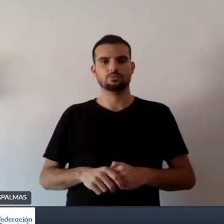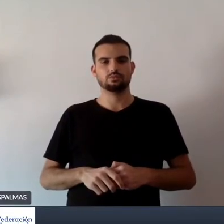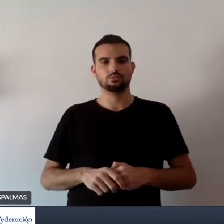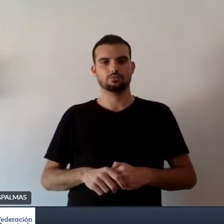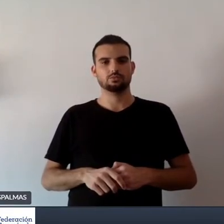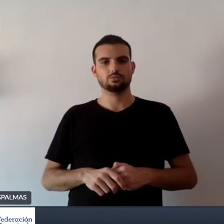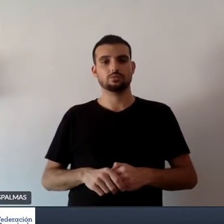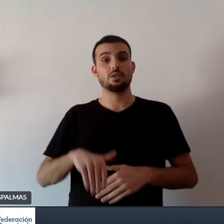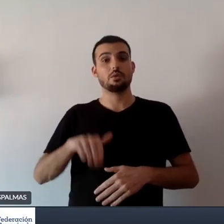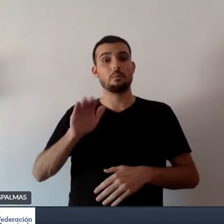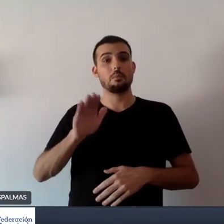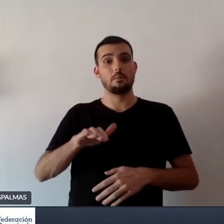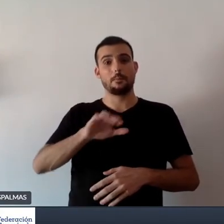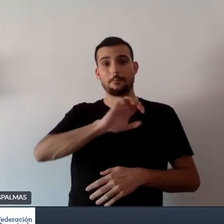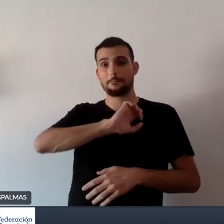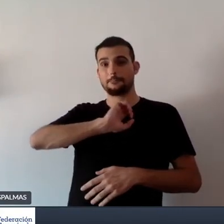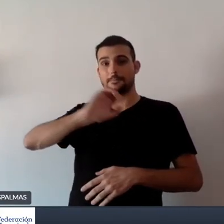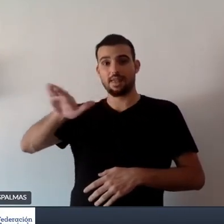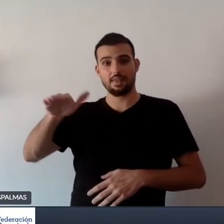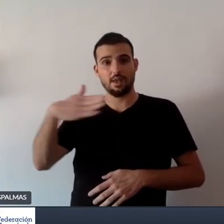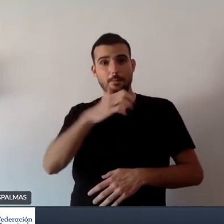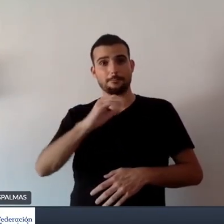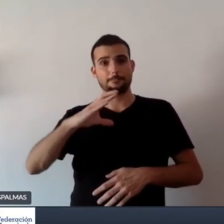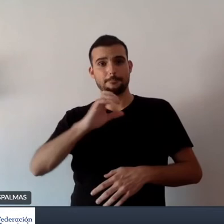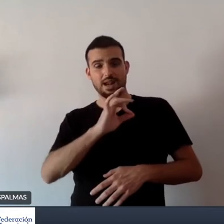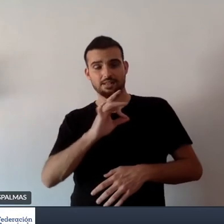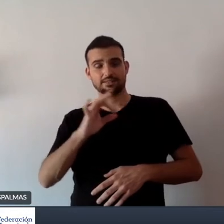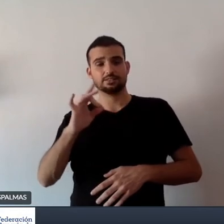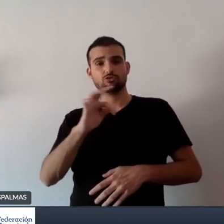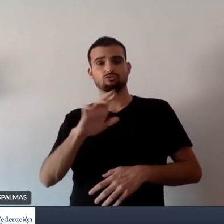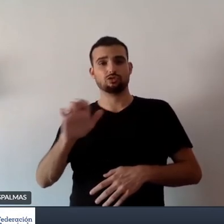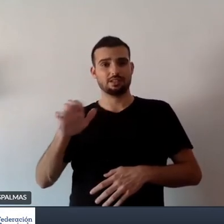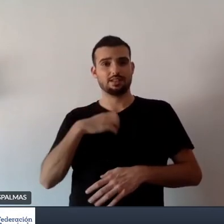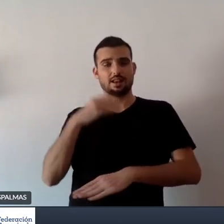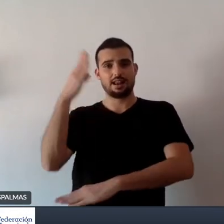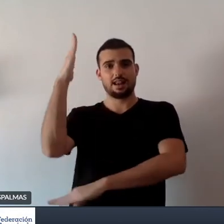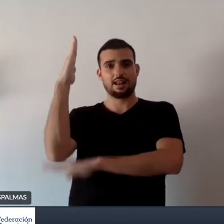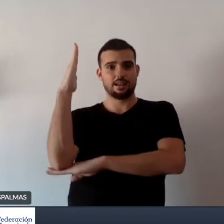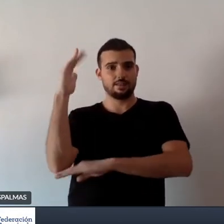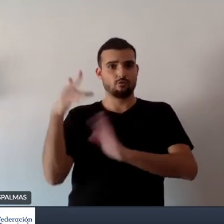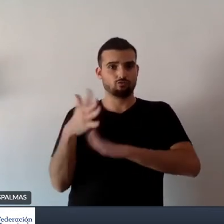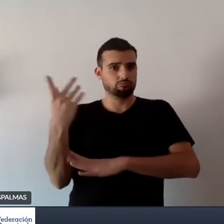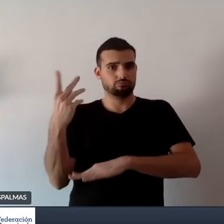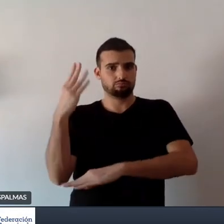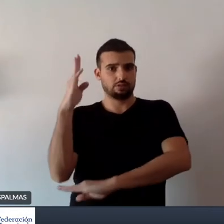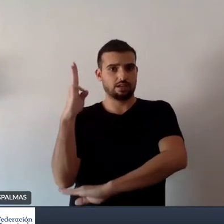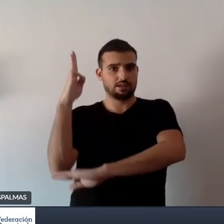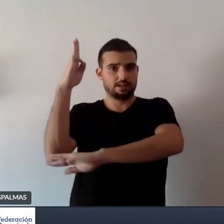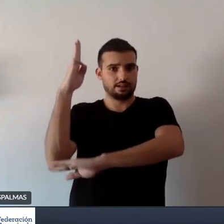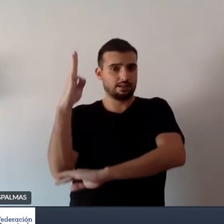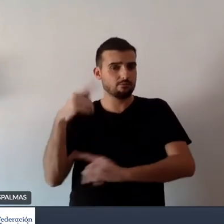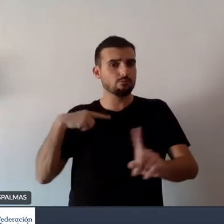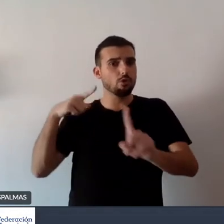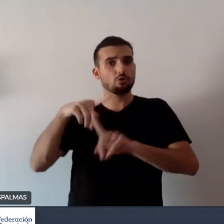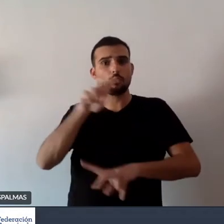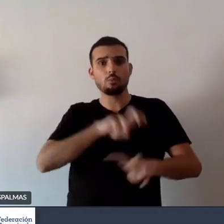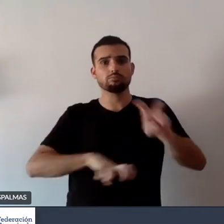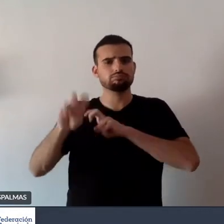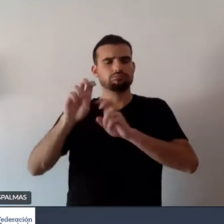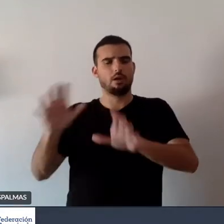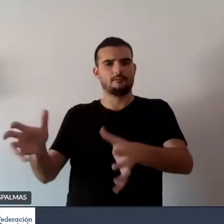Pase, back screen al pivot en poste alto en el codo del lado contrario para buscar balón al poste bajo.